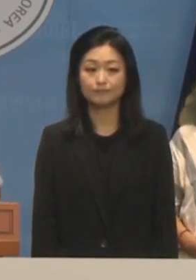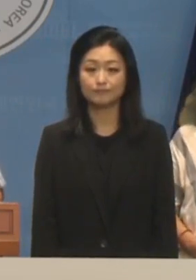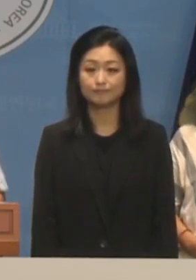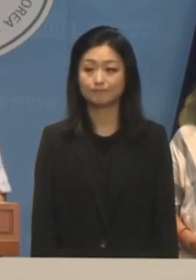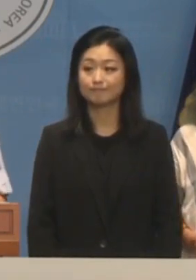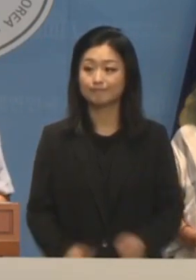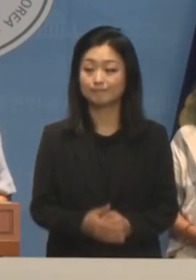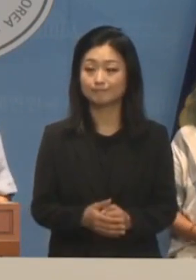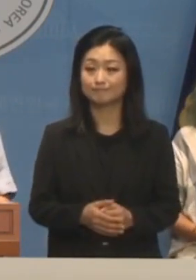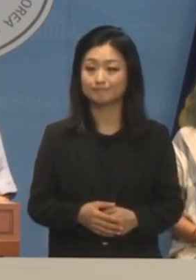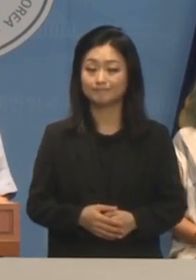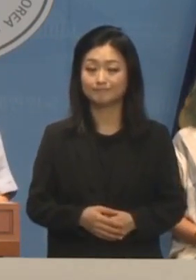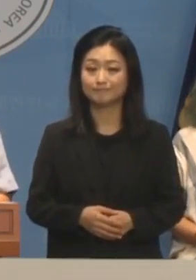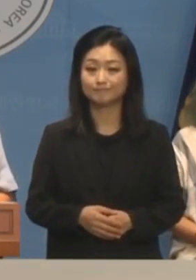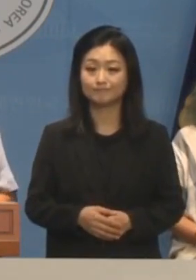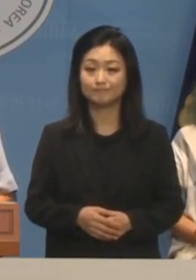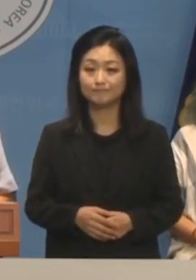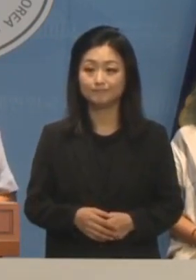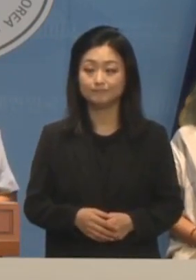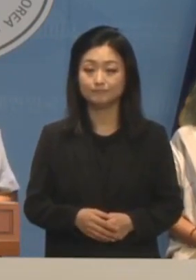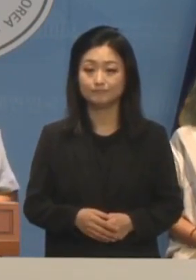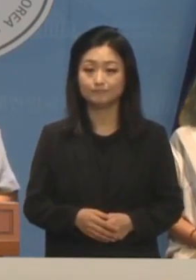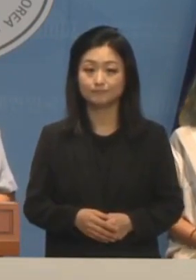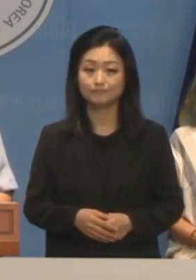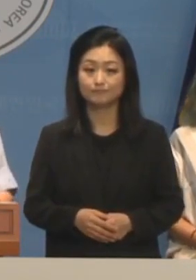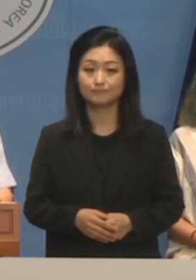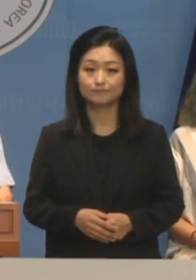네, 정의당 대표 권영국입니다.